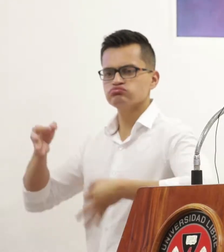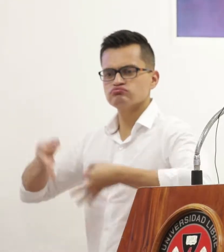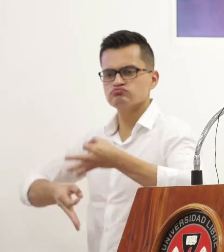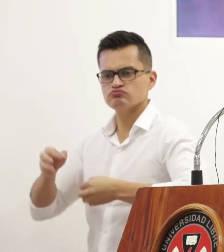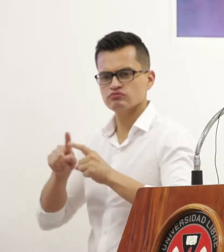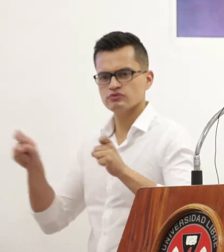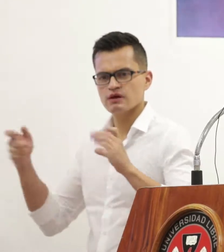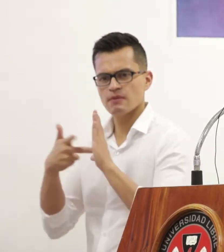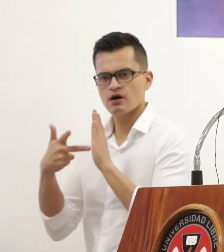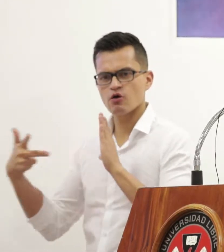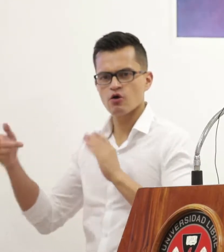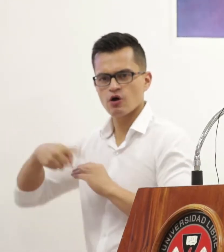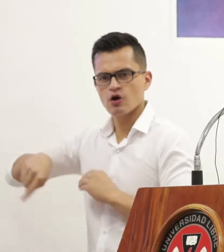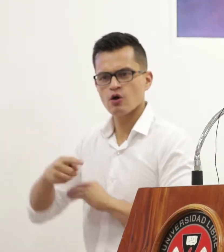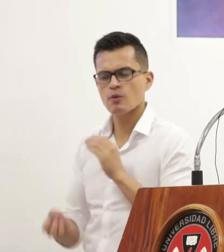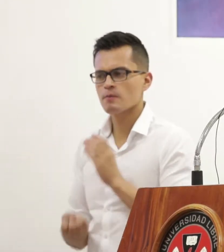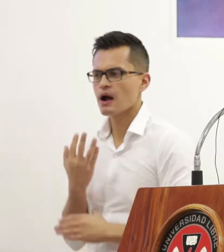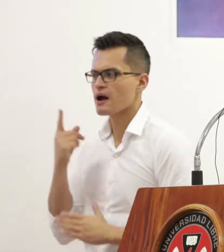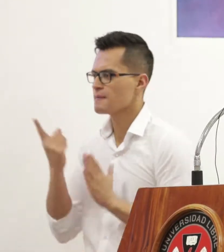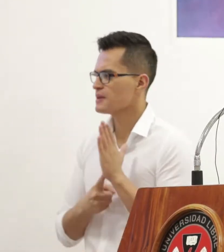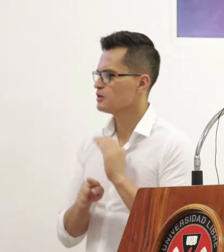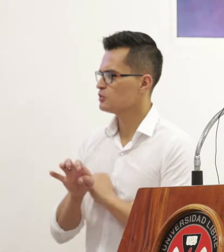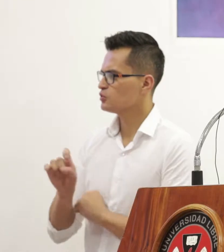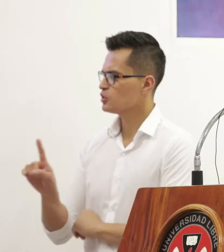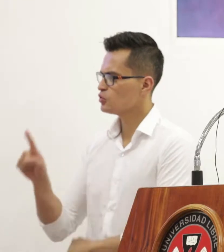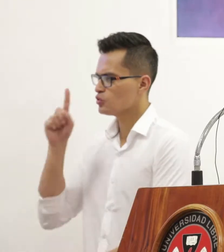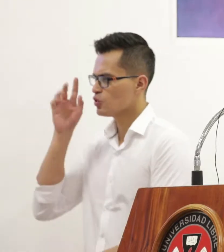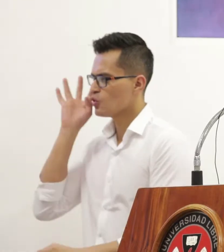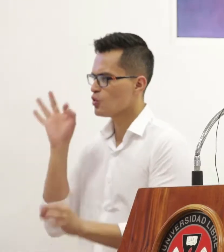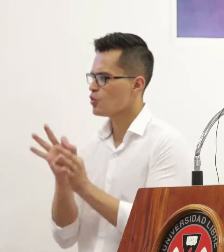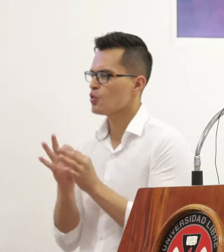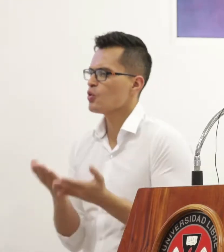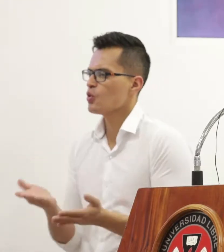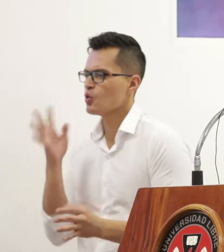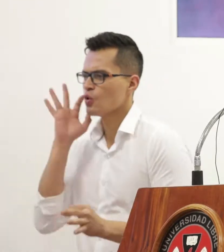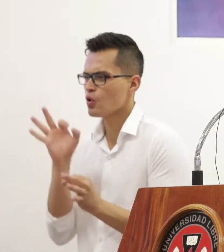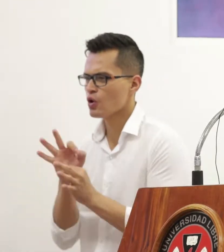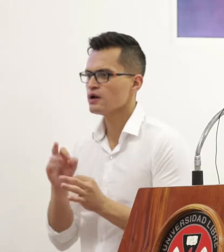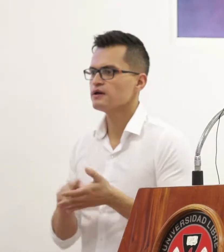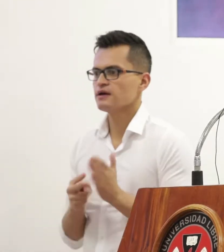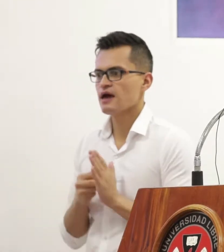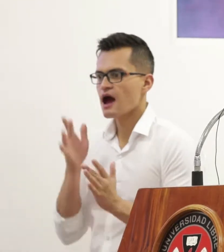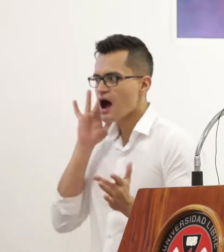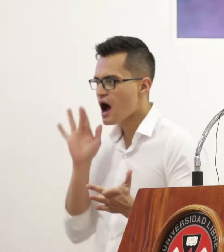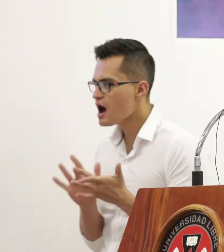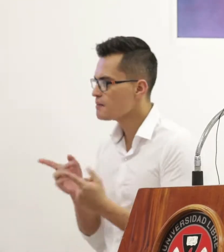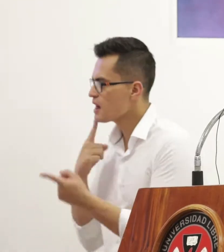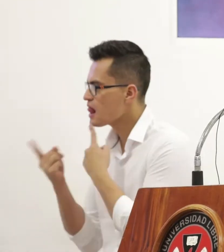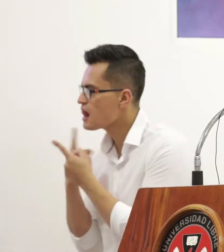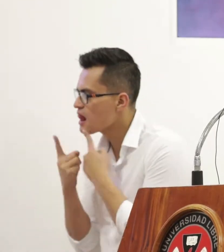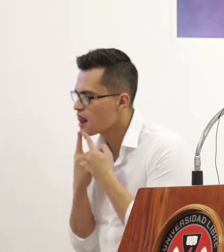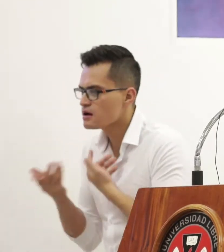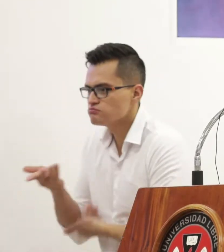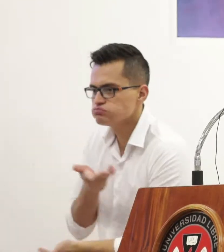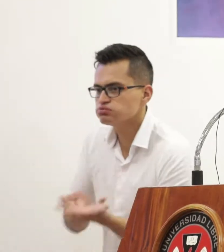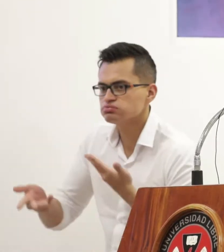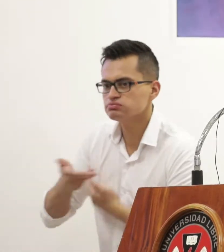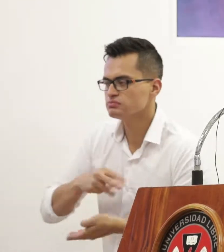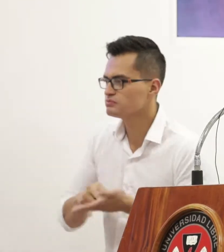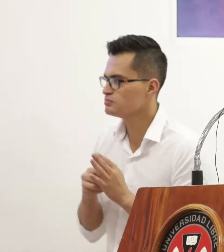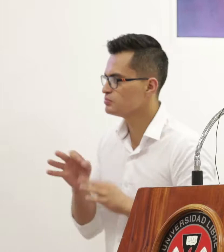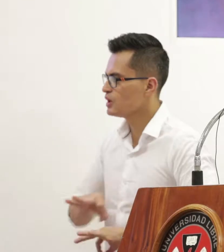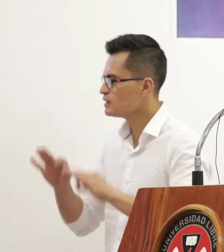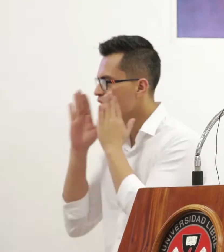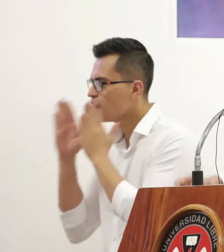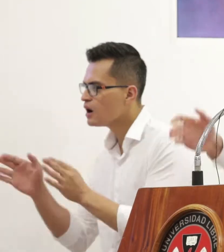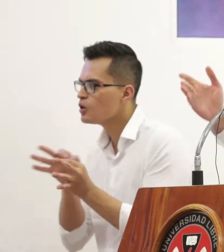creó la Constituyente en 1991. Ese enfoque dialógico, ese enfoque de ponerle el oído a lo que está pasando